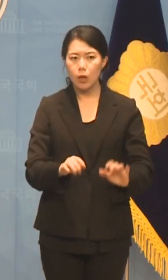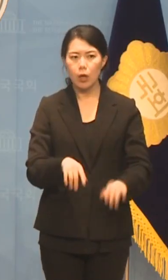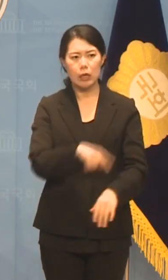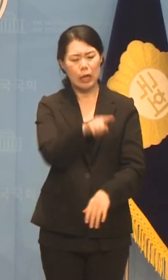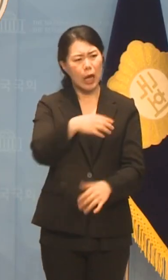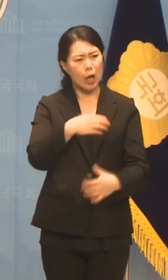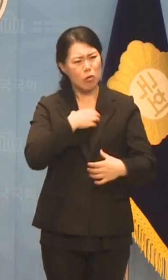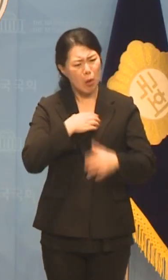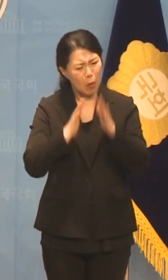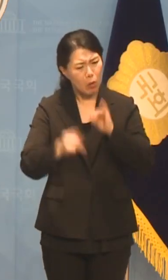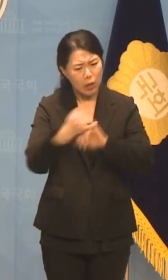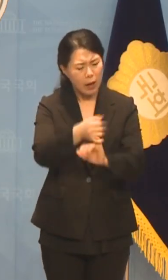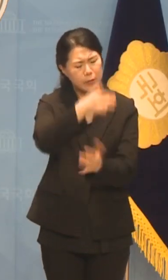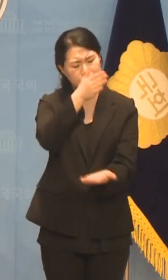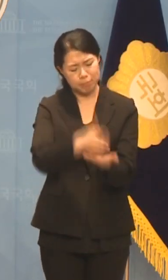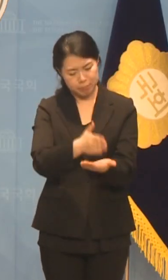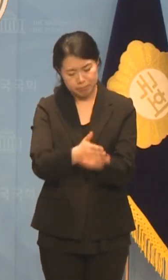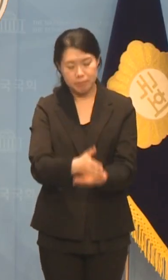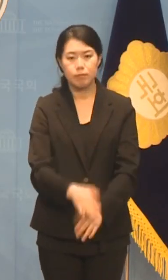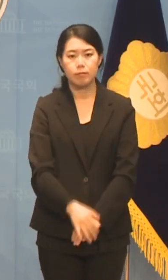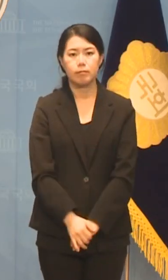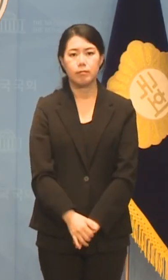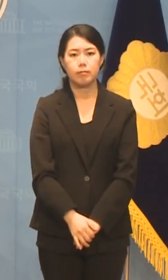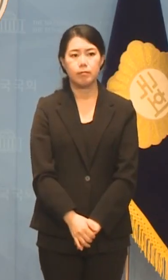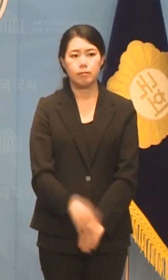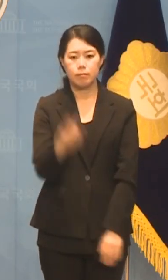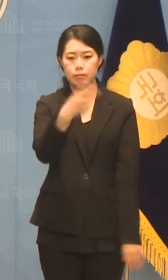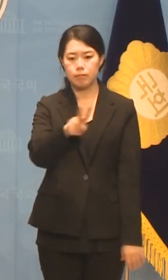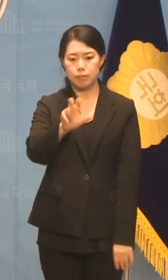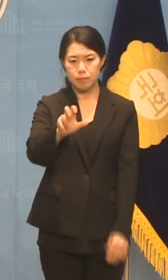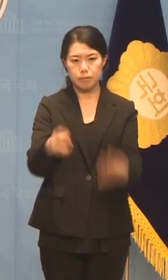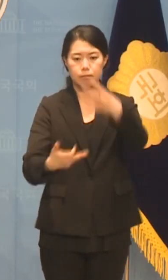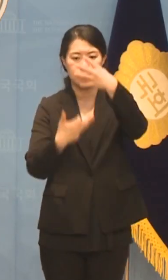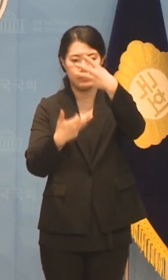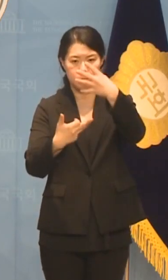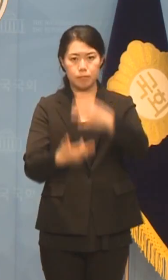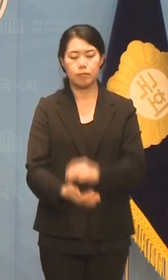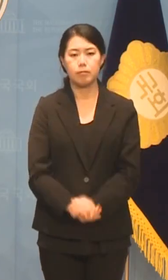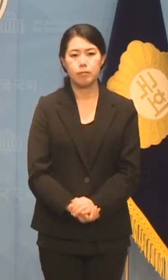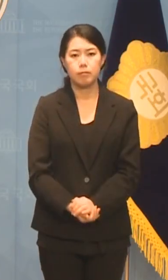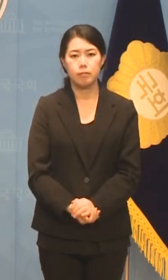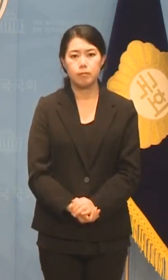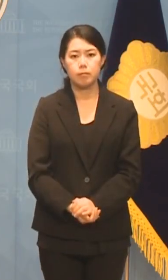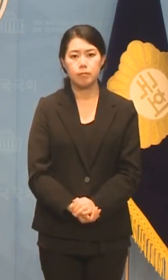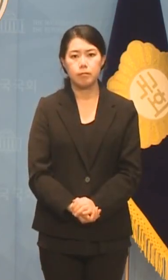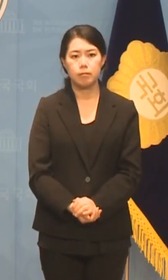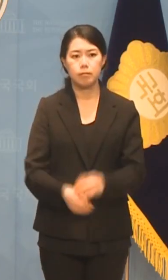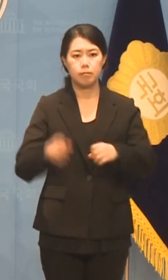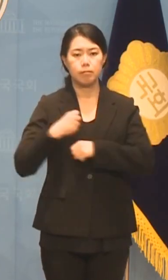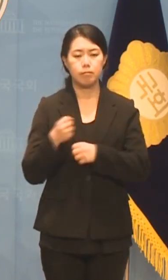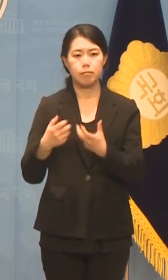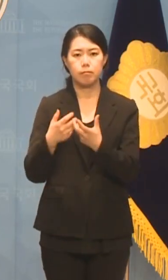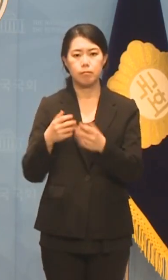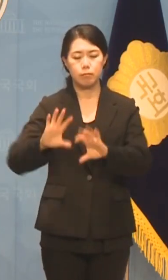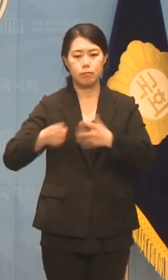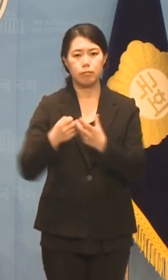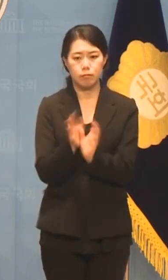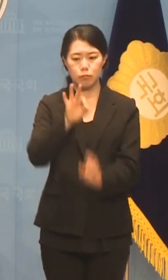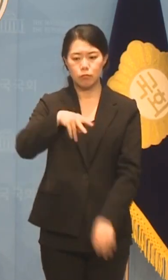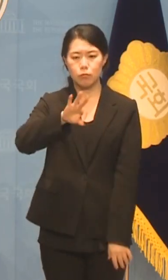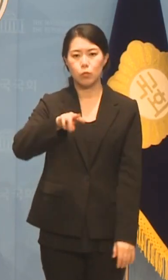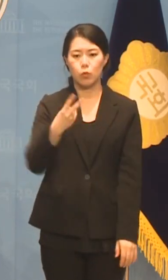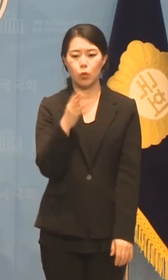시도를 당장 멈추시길 바랍니다. 2025년 4월 18일 국민의힘 유용원.